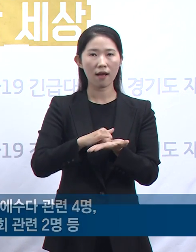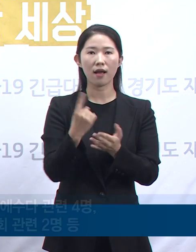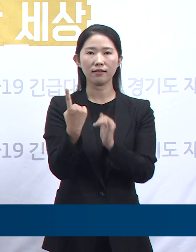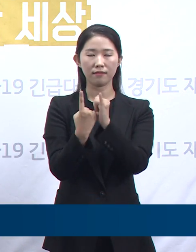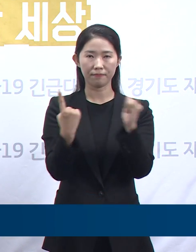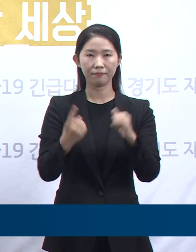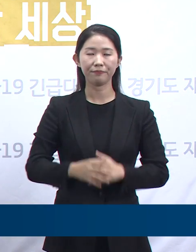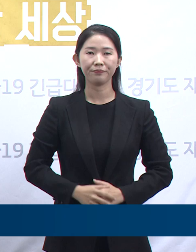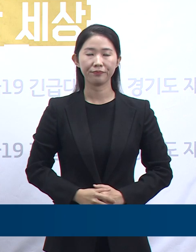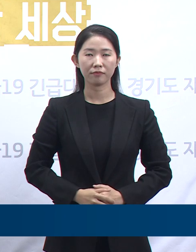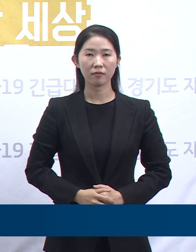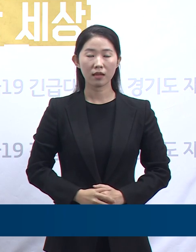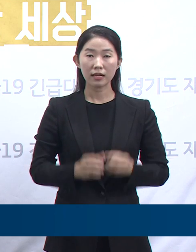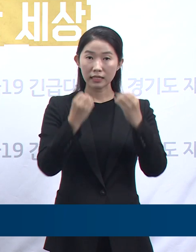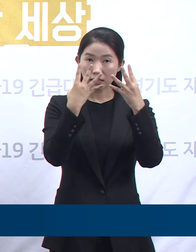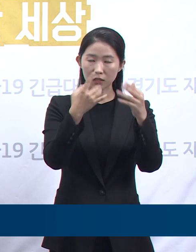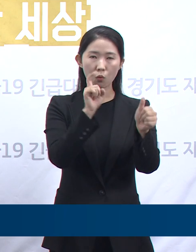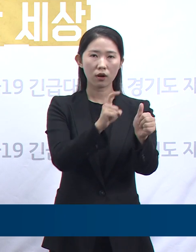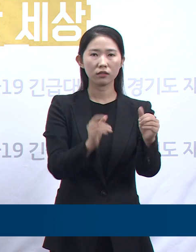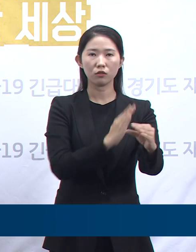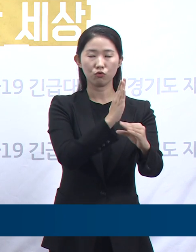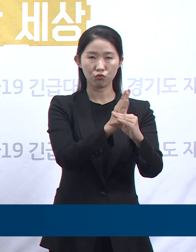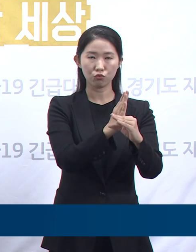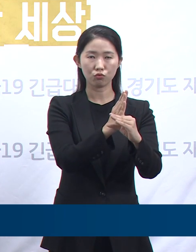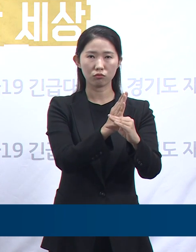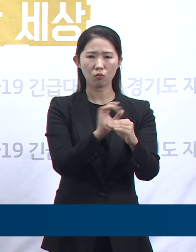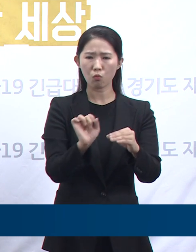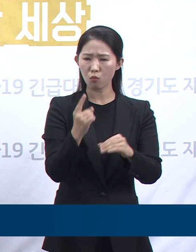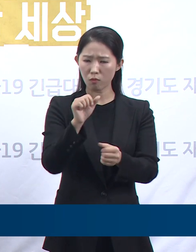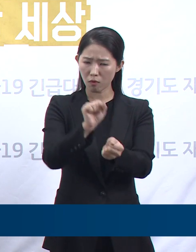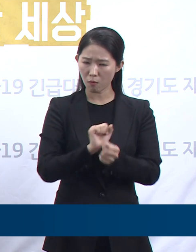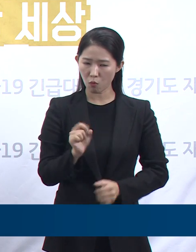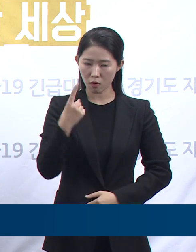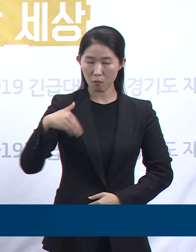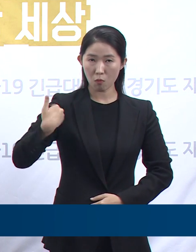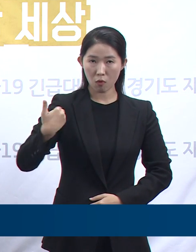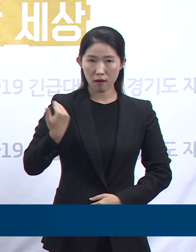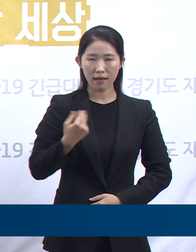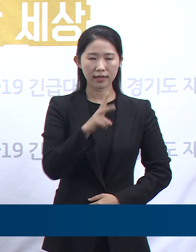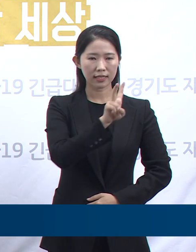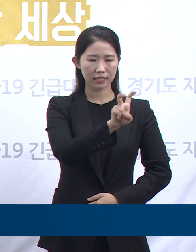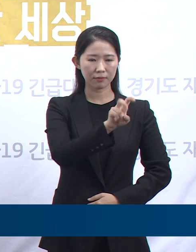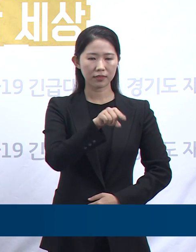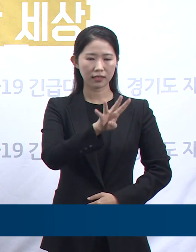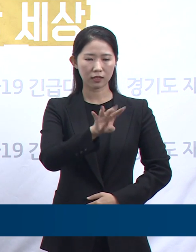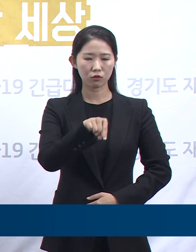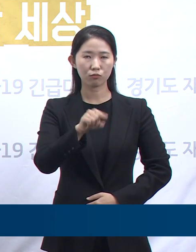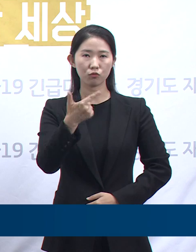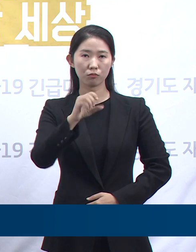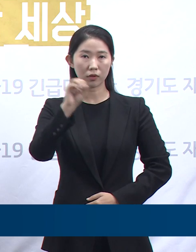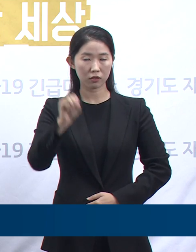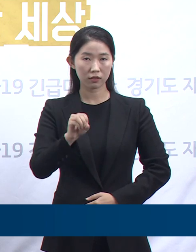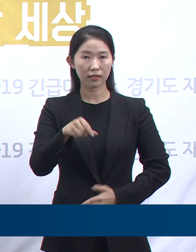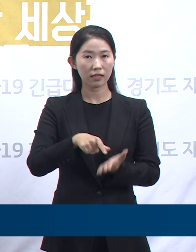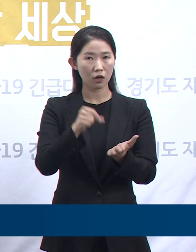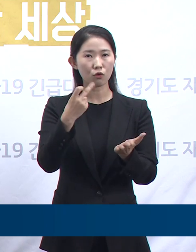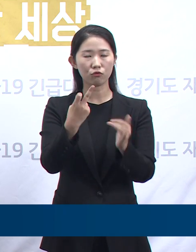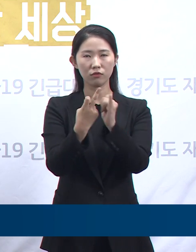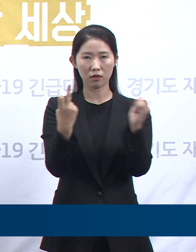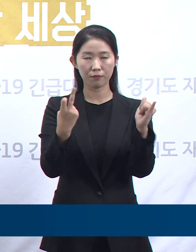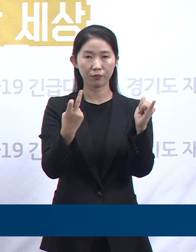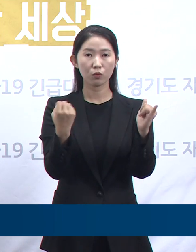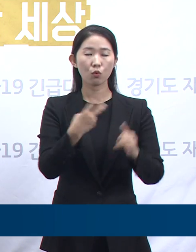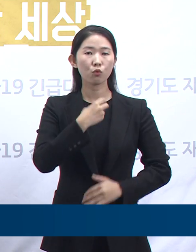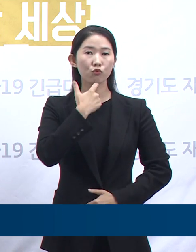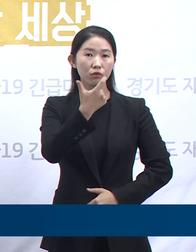확진자 중 감염 원인 불명 확진자는 23.1%인 12명이고 60세 이상 고령자는